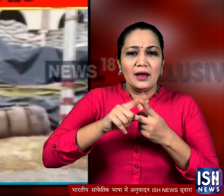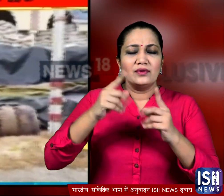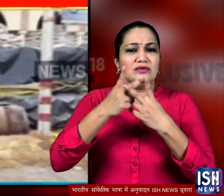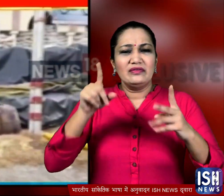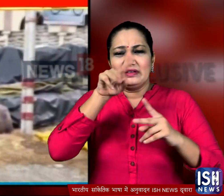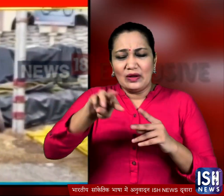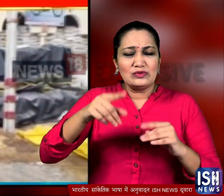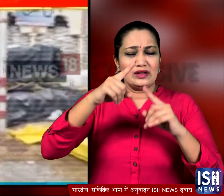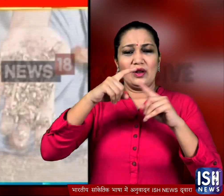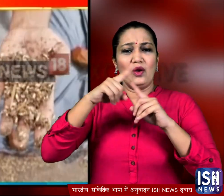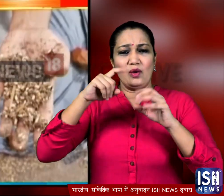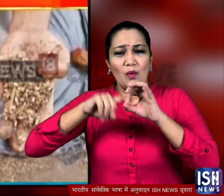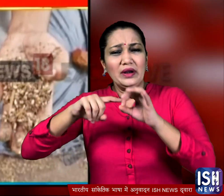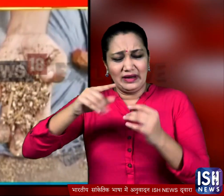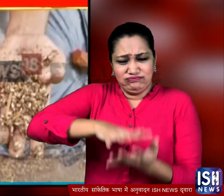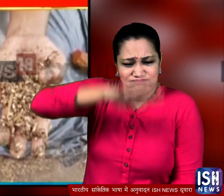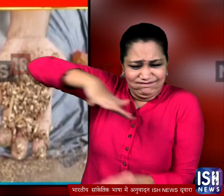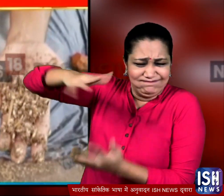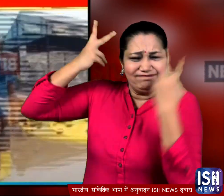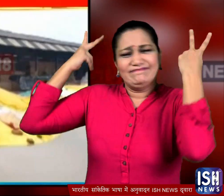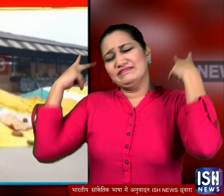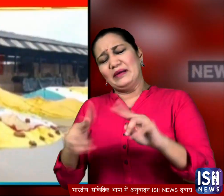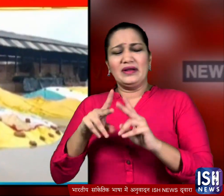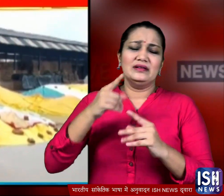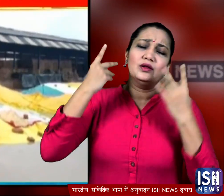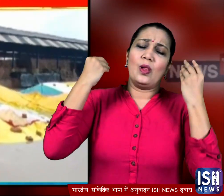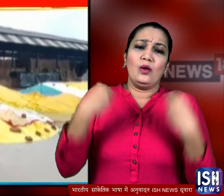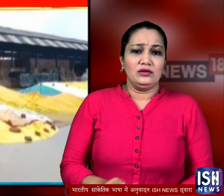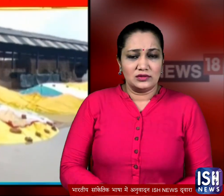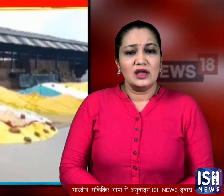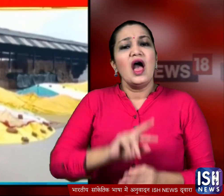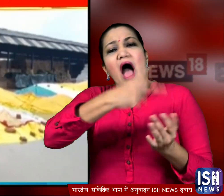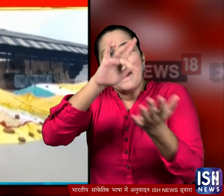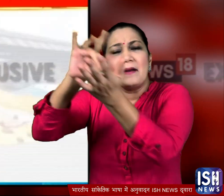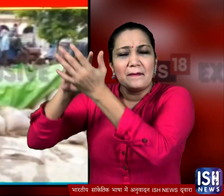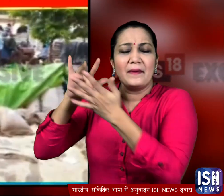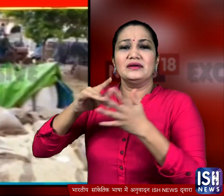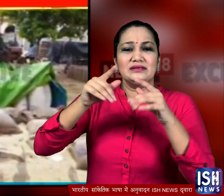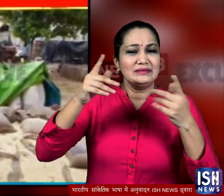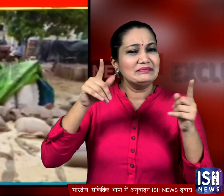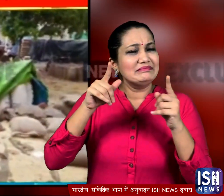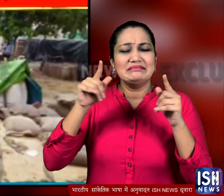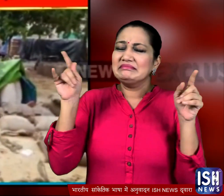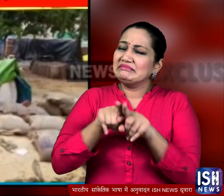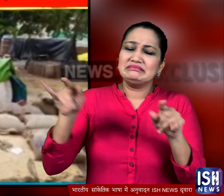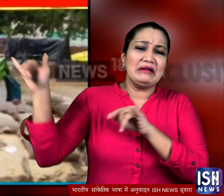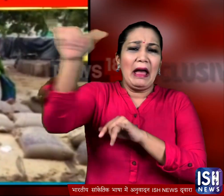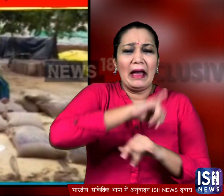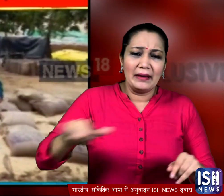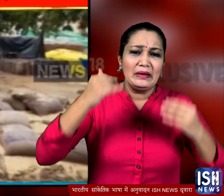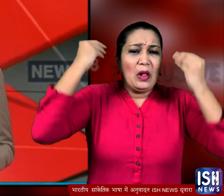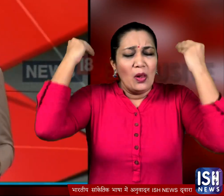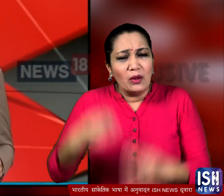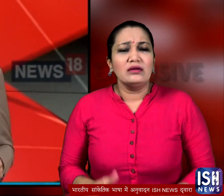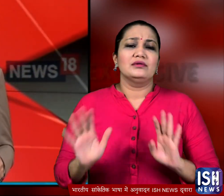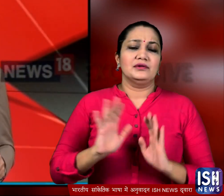रखा हजारों क्विंटल गेहूं बारिश में बर्बाद हो गया। कई और जिलों की मंडियों और गोदामों में बदइंतजामी की ऐसी ही तस्वीरें देखने को